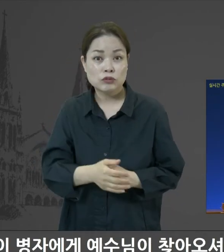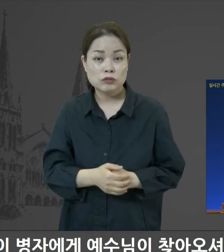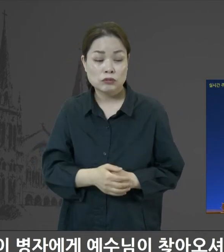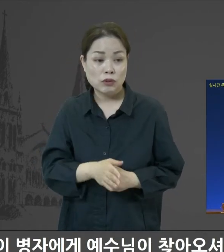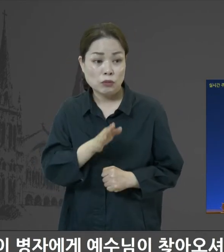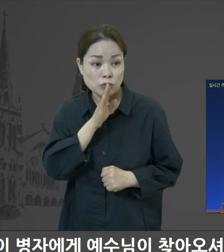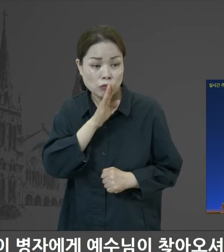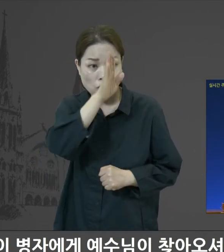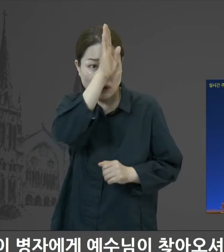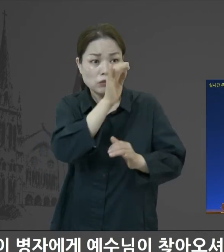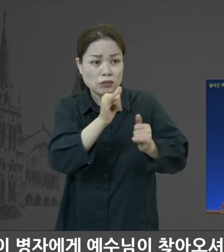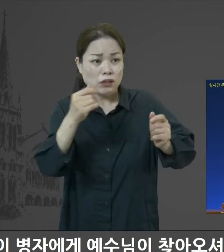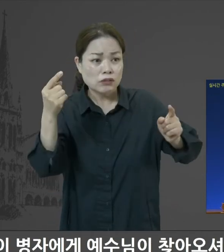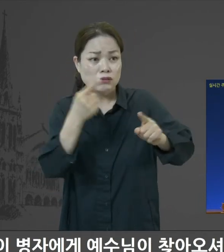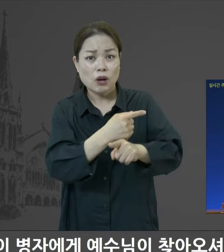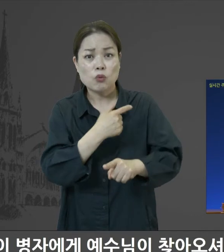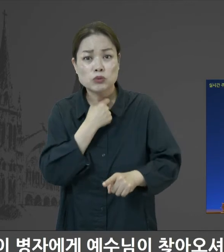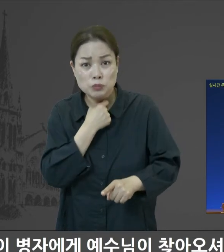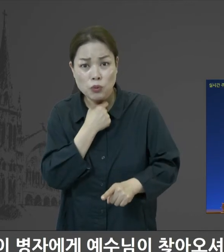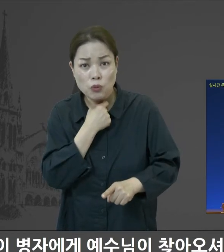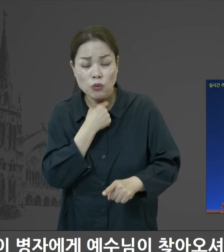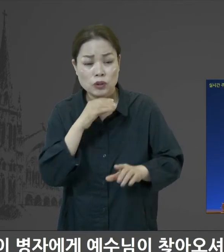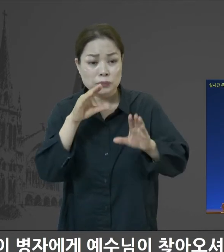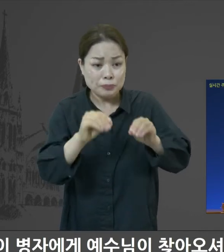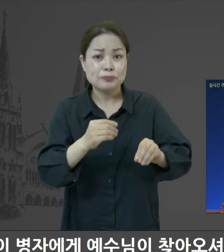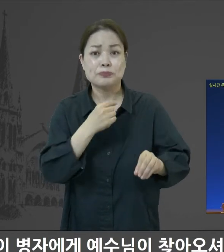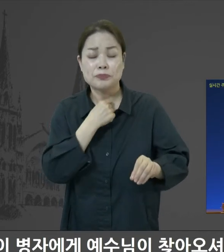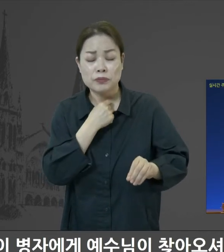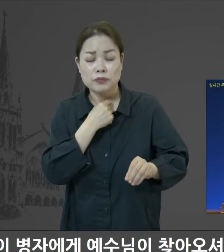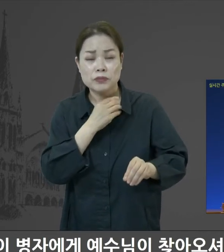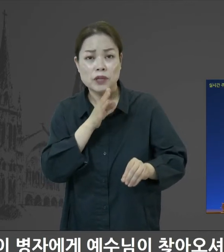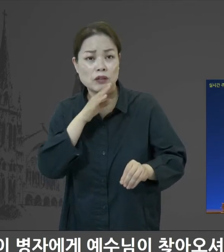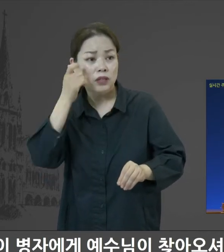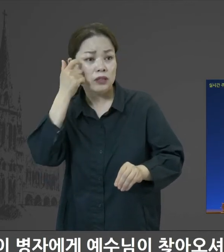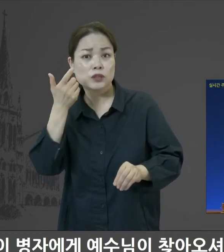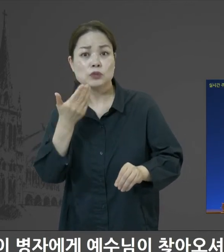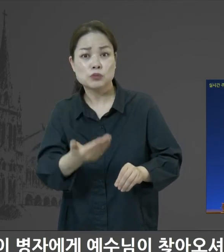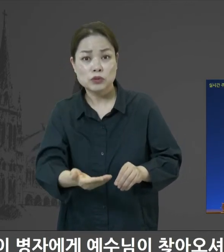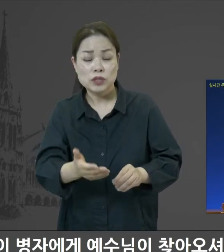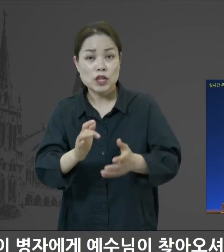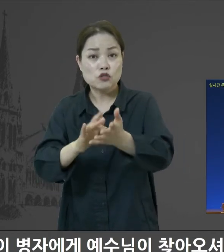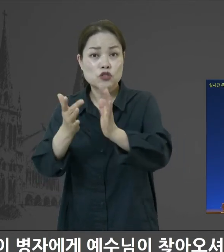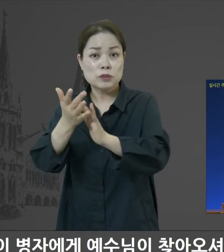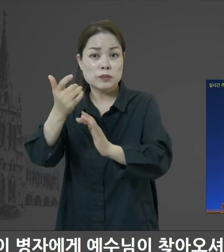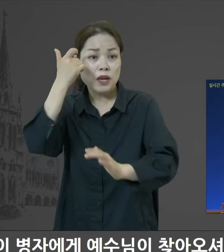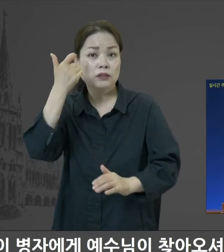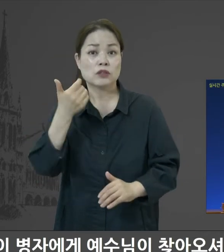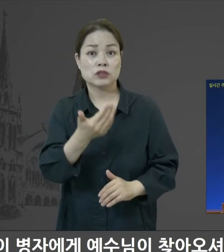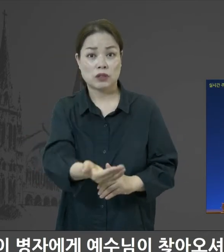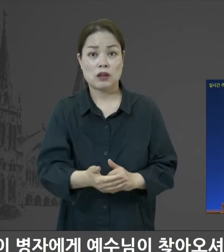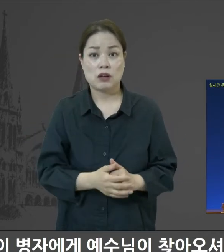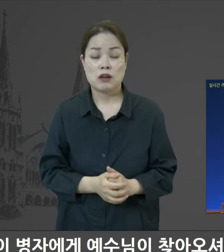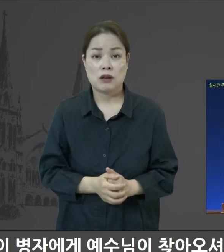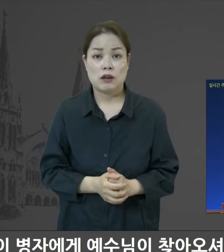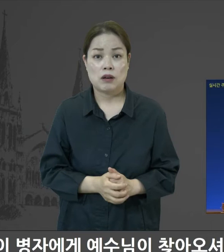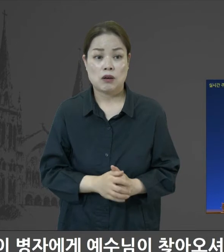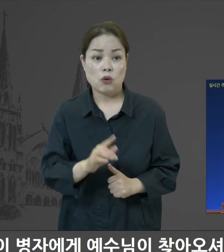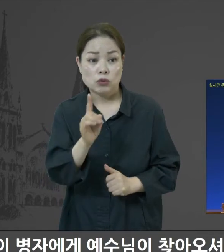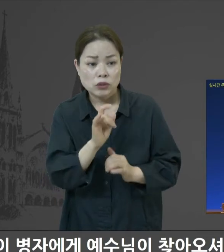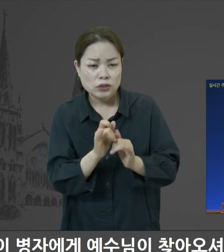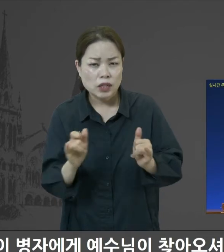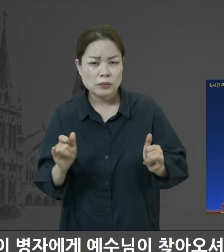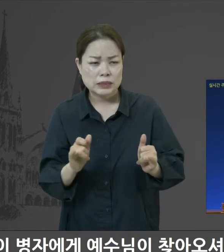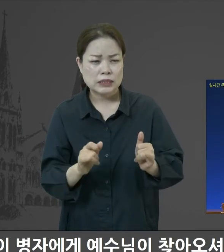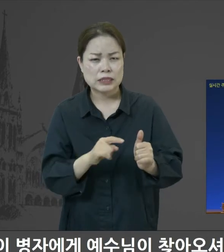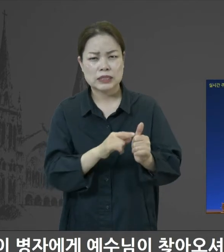당연히 낫고자 하죠. 왜 이렇게 당연한 질문을 하실까요? 왜 이런 질문을 하실까요? 어떤 분들은